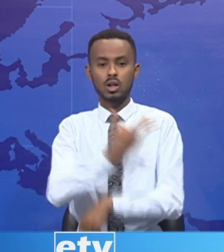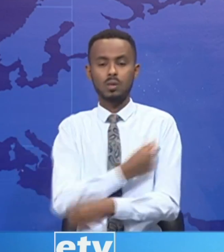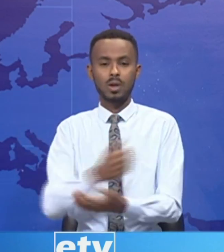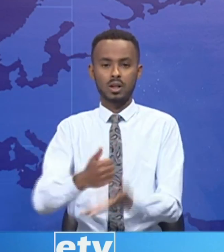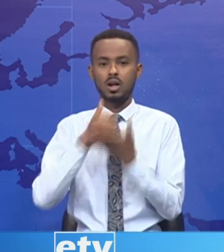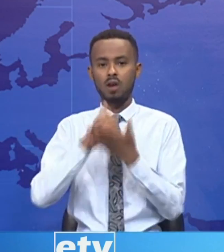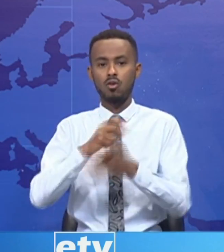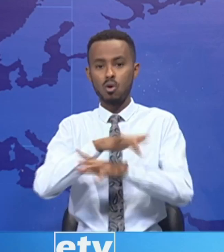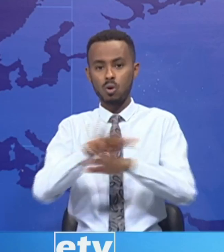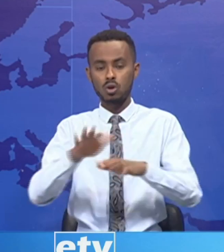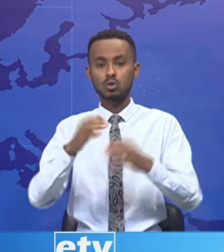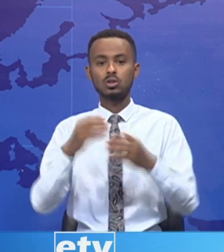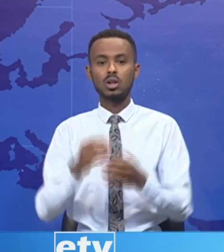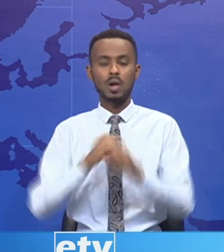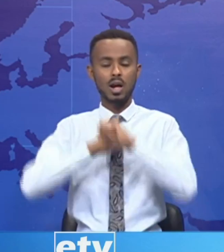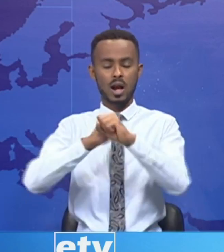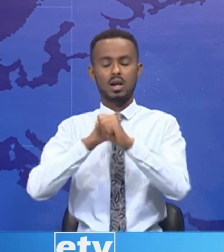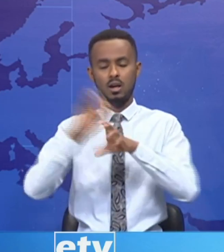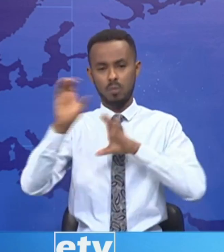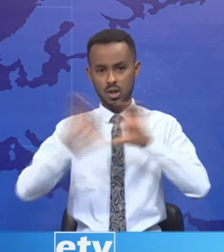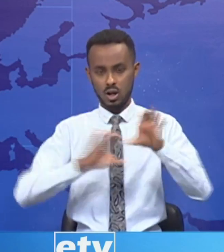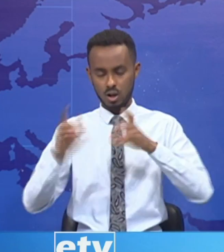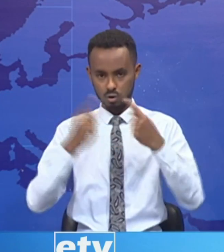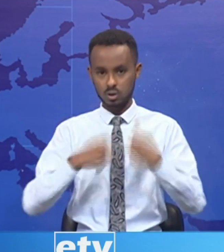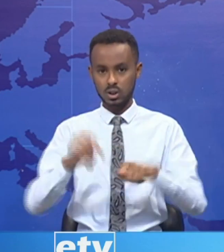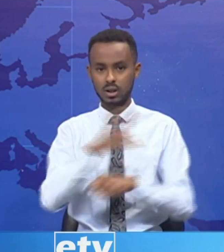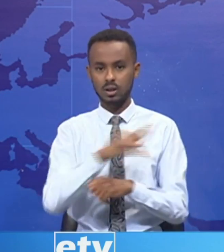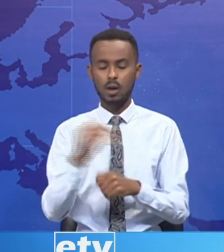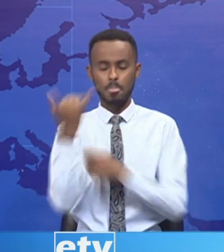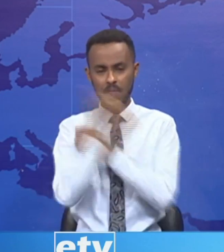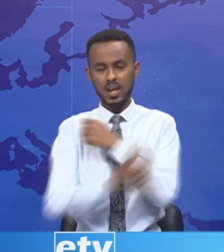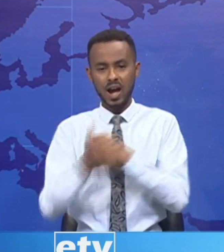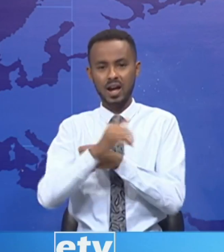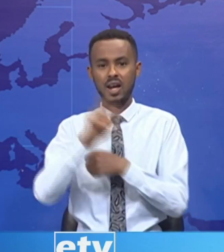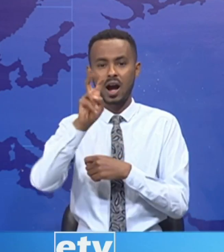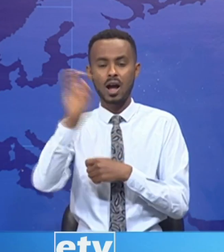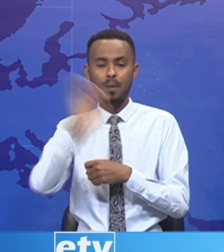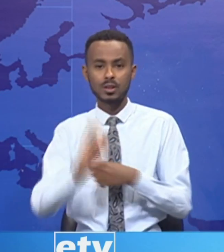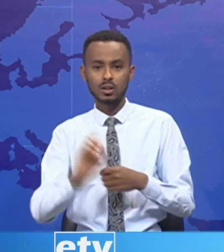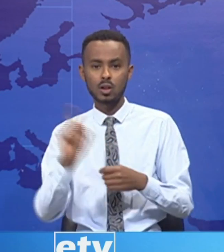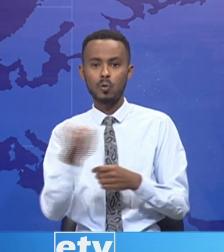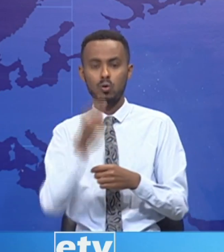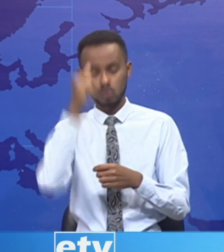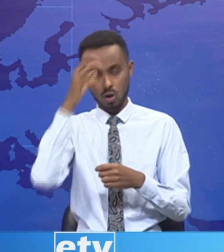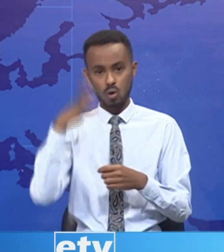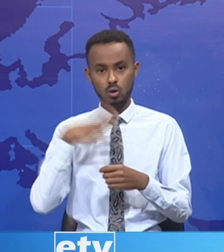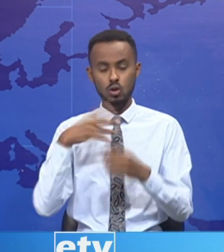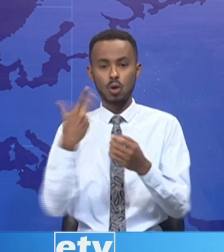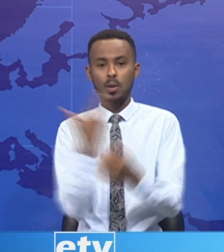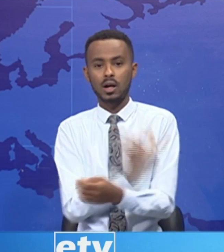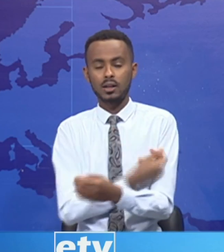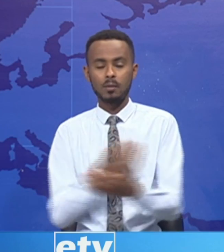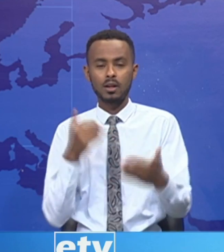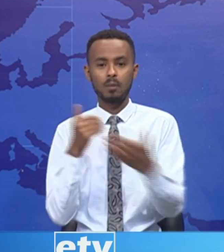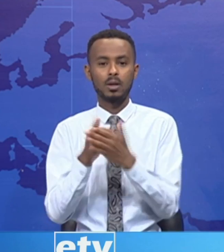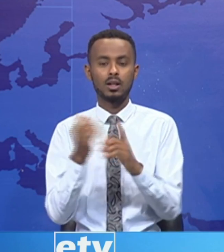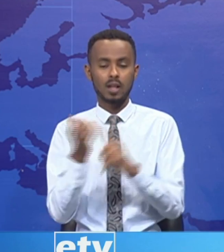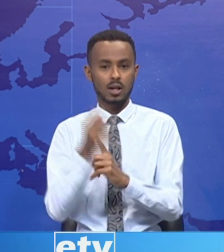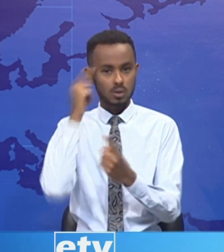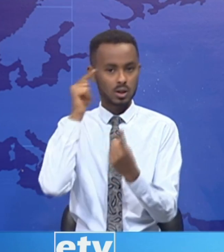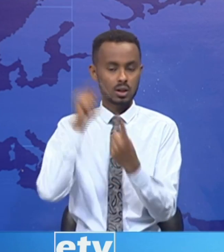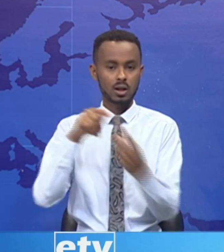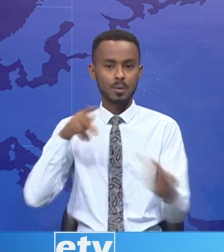ድጋፍም ወረርሽኙን ለመከላከል የሚደረገውን ጥረትና እንደ ሀገር 20 በመቶ የሚሆኑ ሰዎችን በክትባት ለመድረስ የተያዘውን